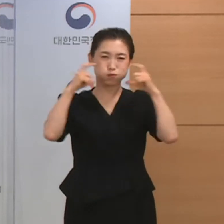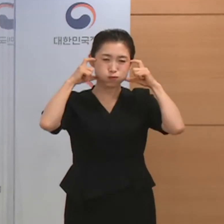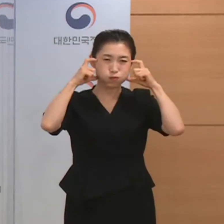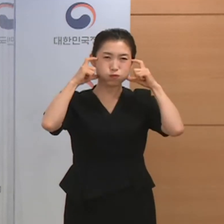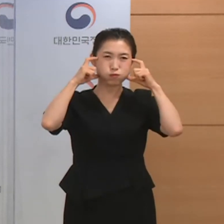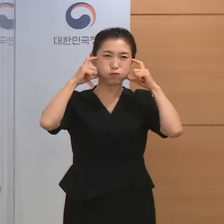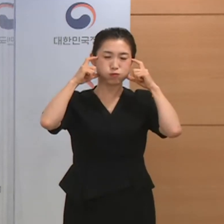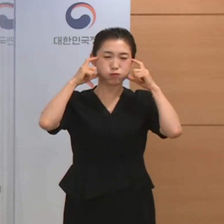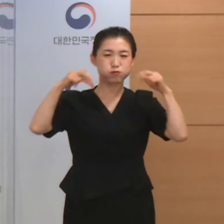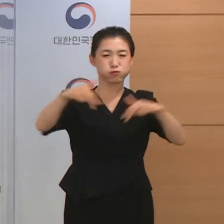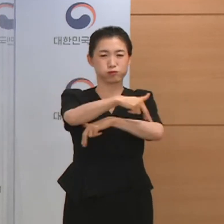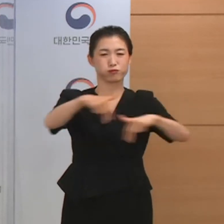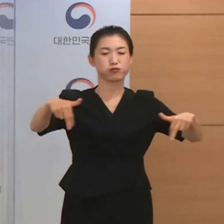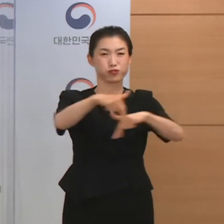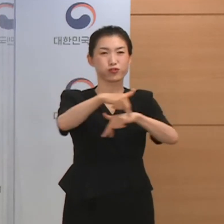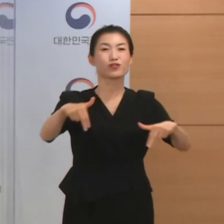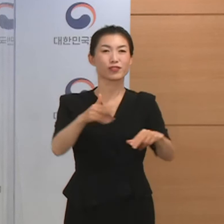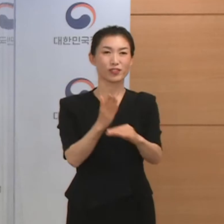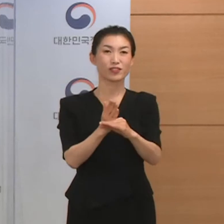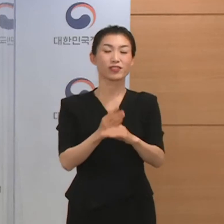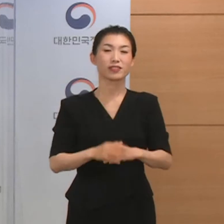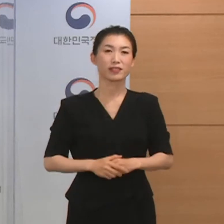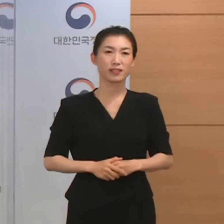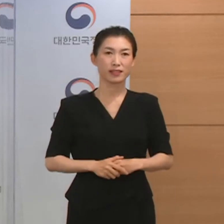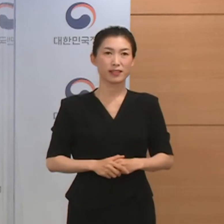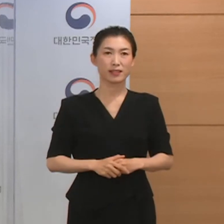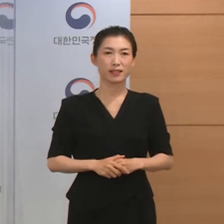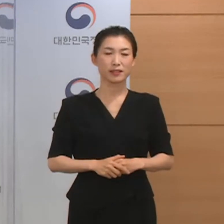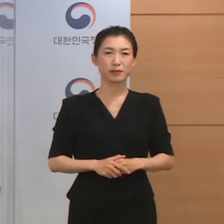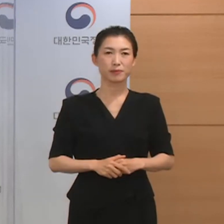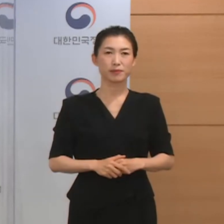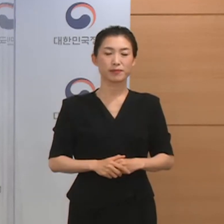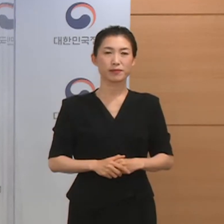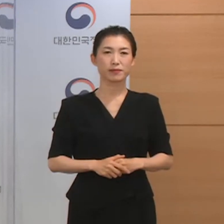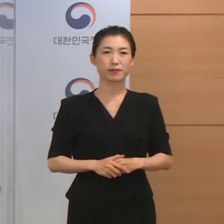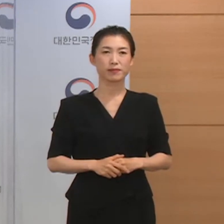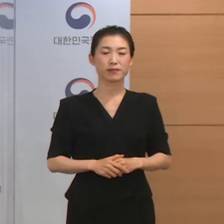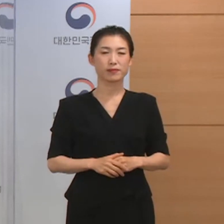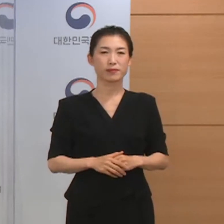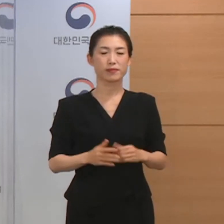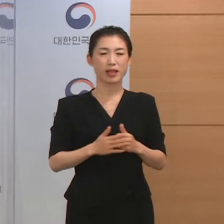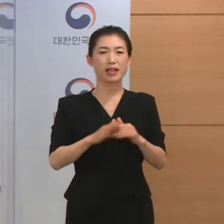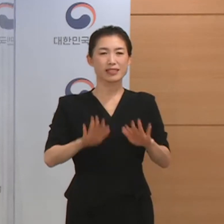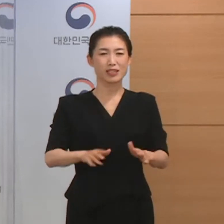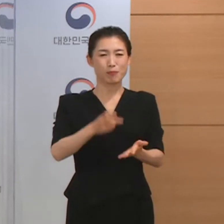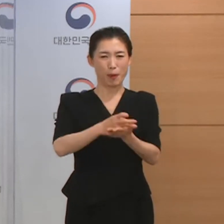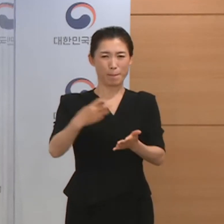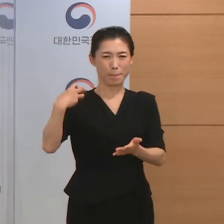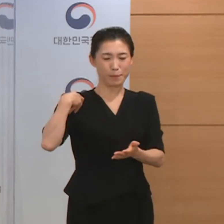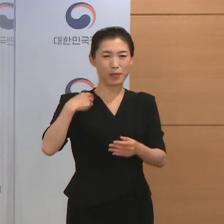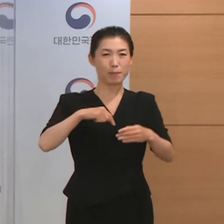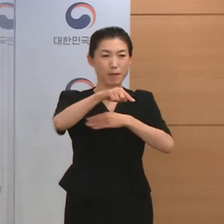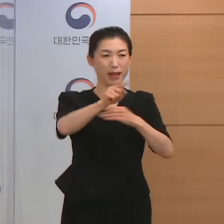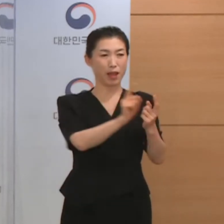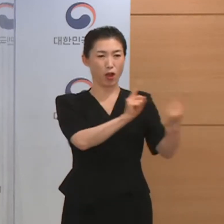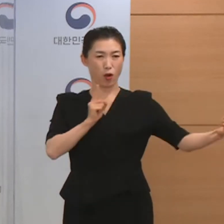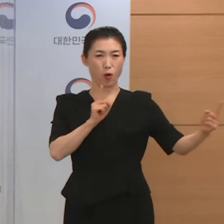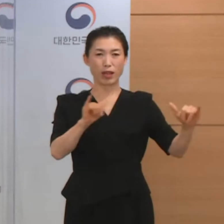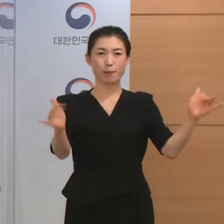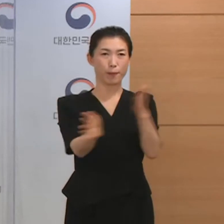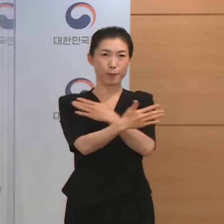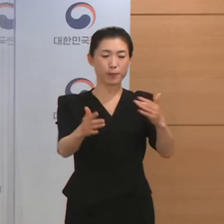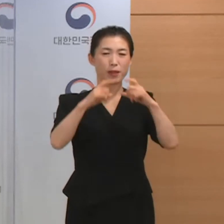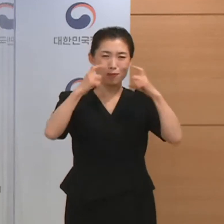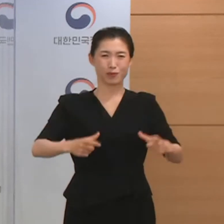착용하고 계신 중이었습니다. 그래서 이런 부분을 충분히 반영한 내용들이 들어가 있다고